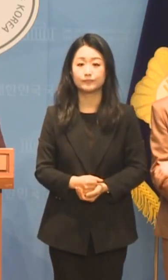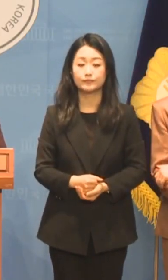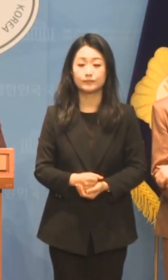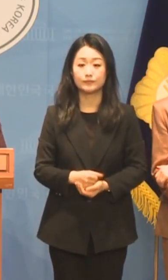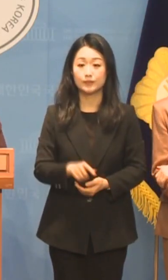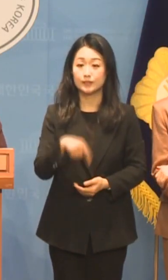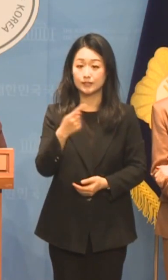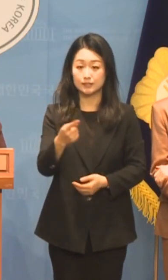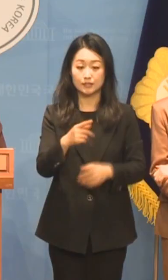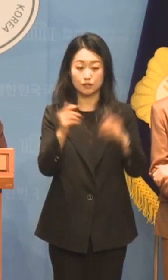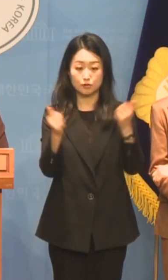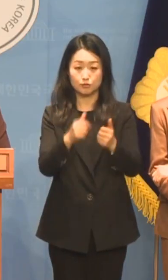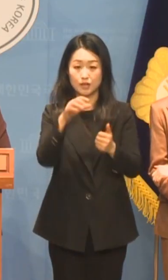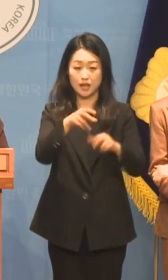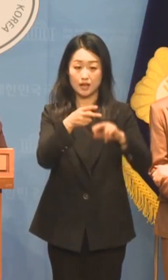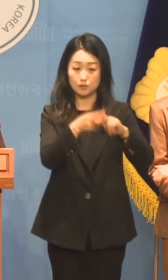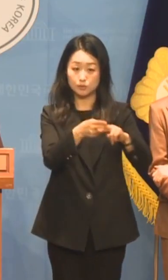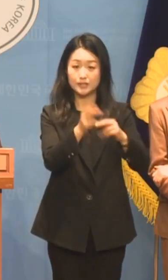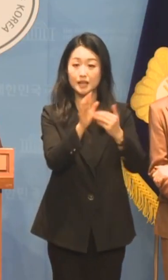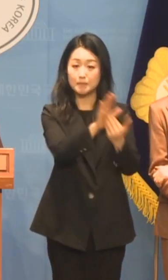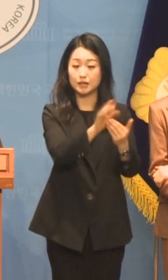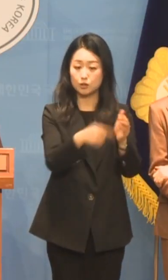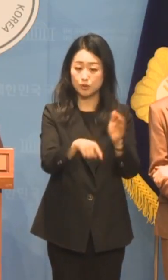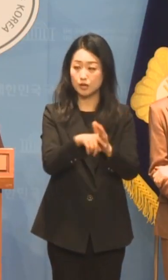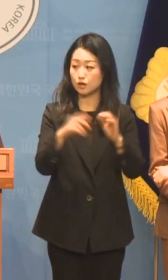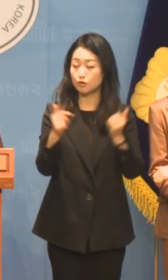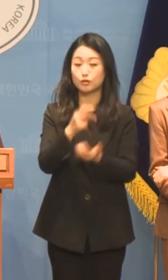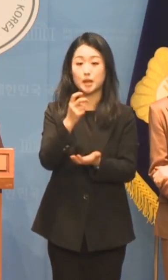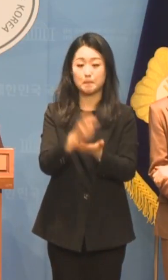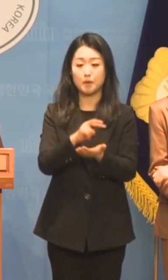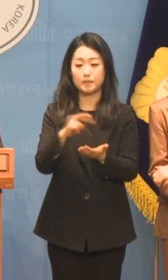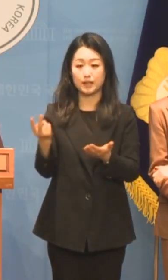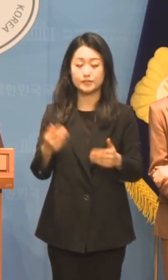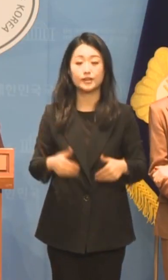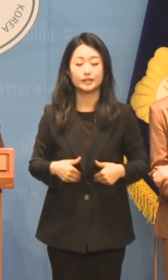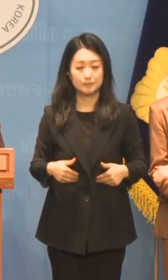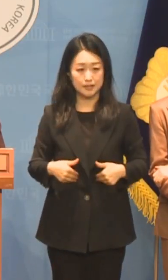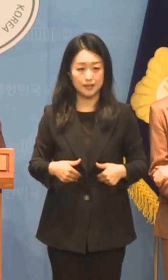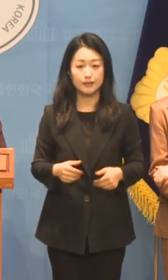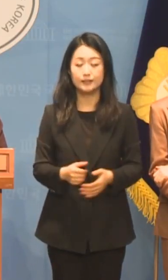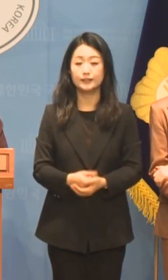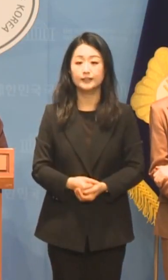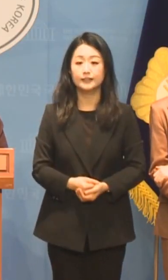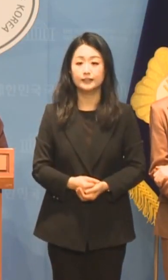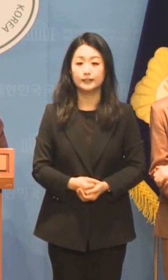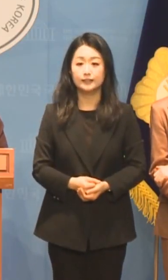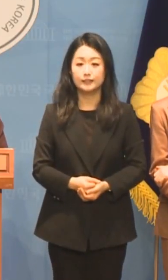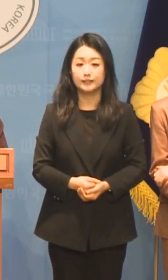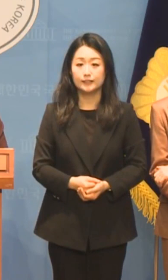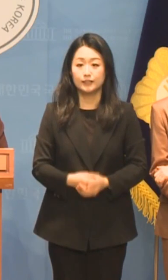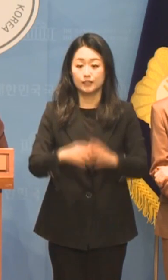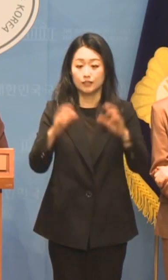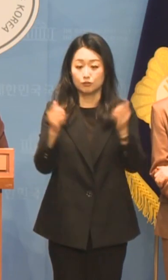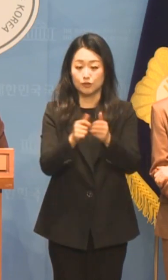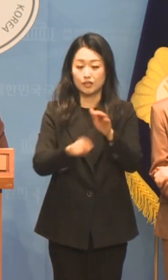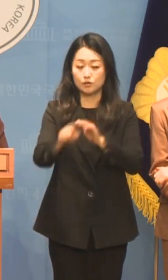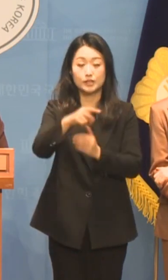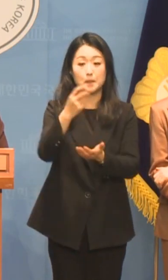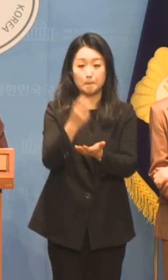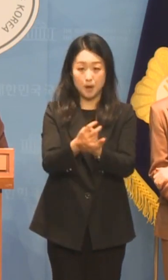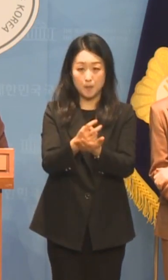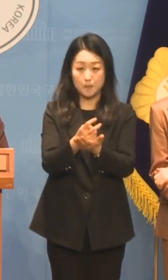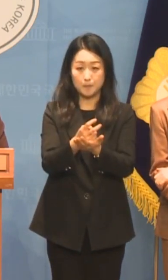둘째, 의회 독재를 불가능하도록 국회법을 개정해야 합니다. 사문화된 국회